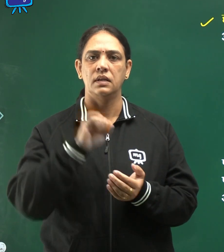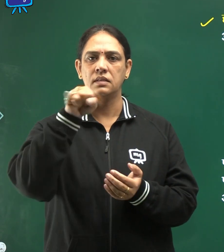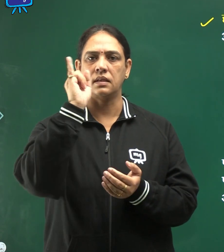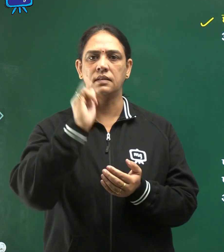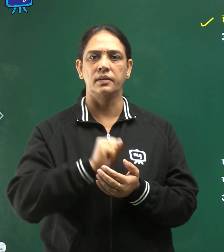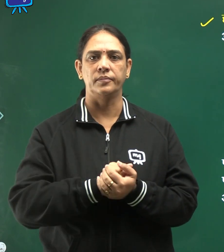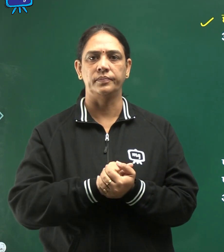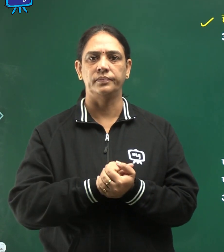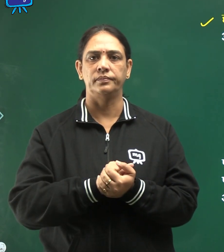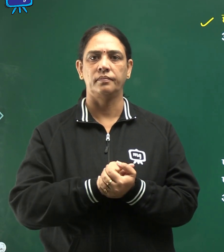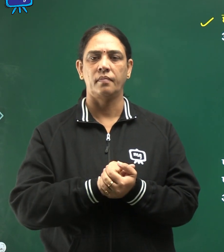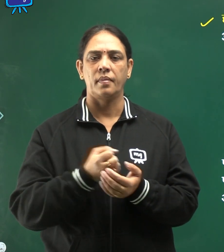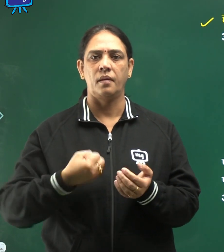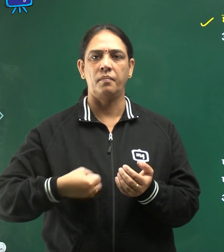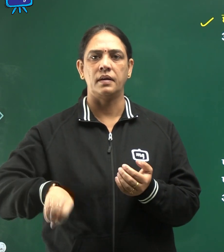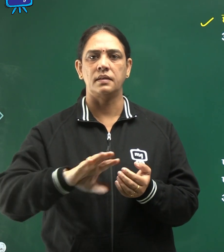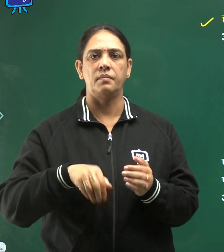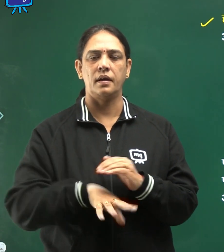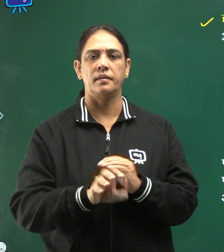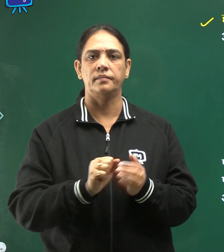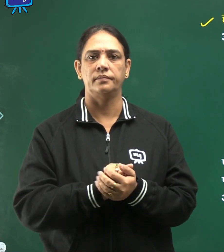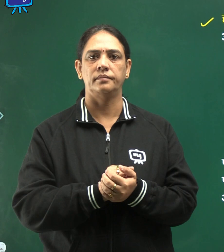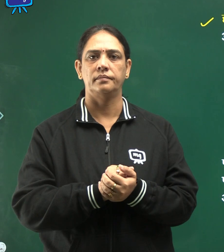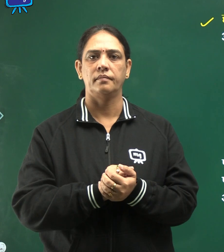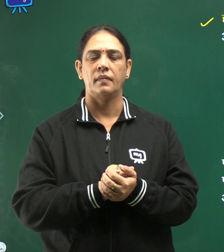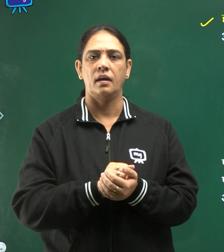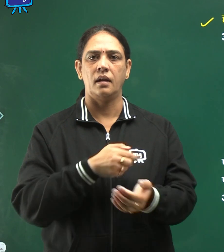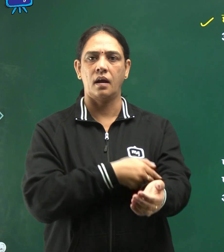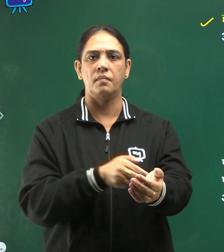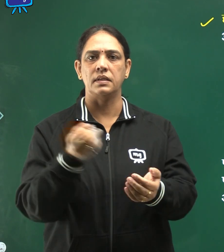6। पासे में सम अंक